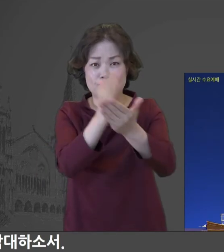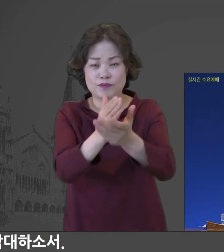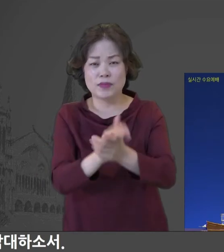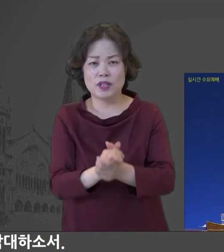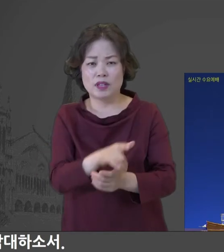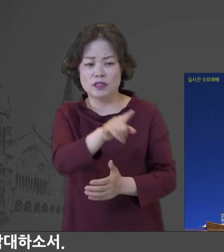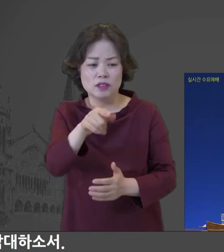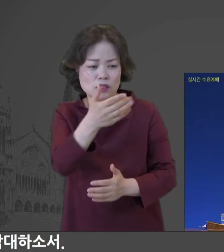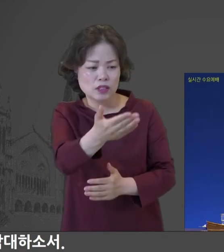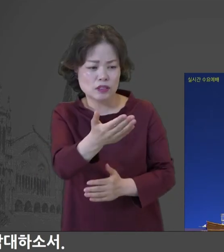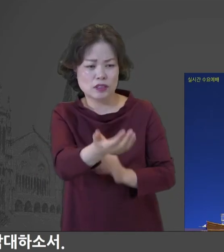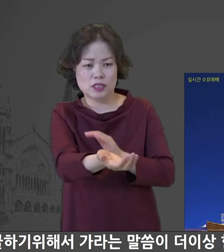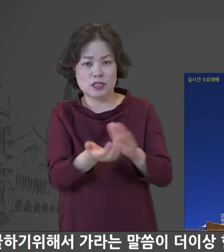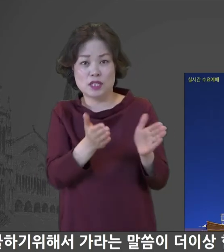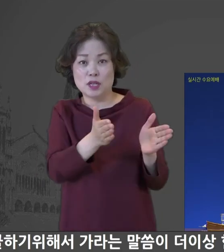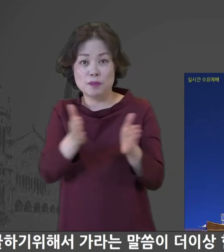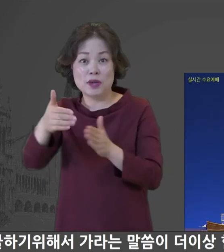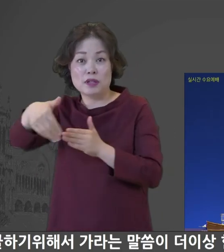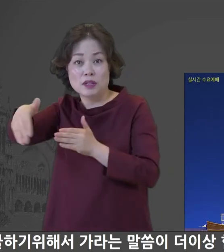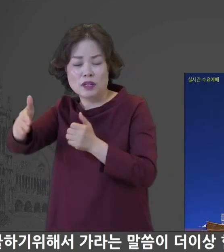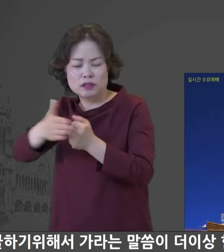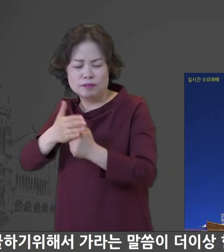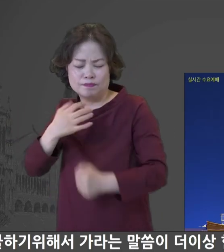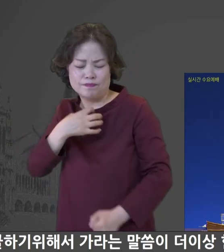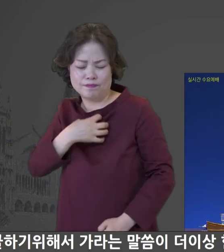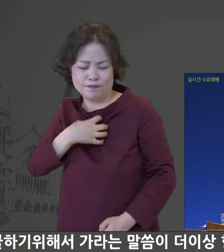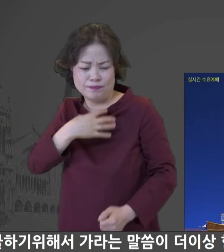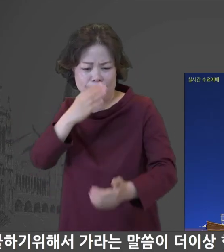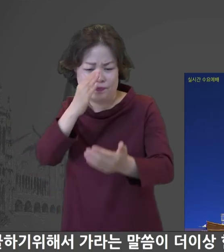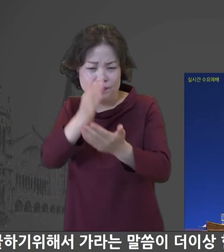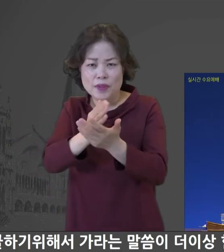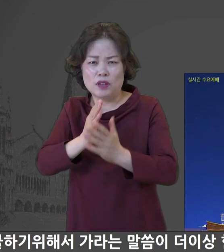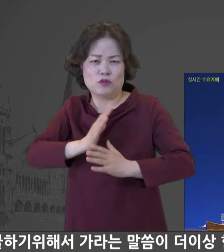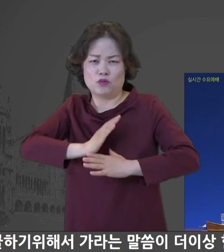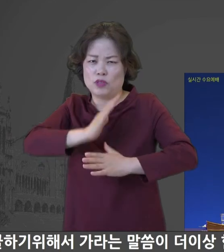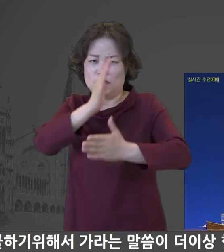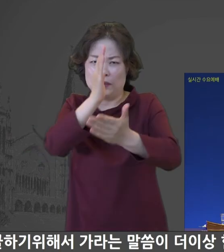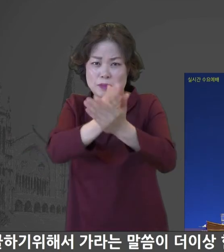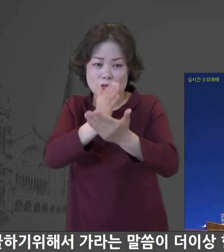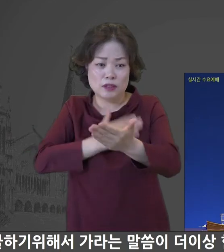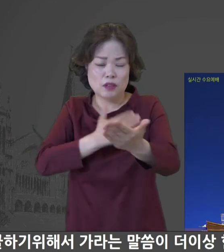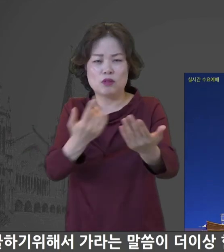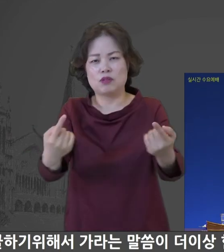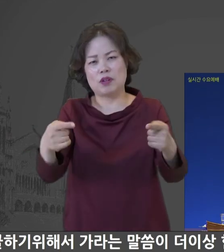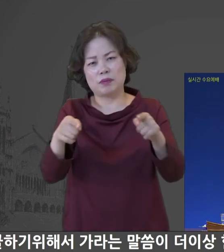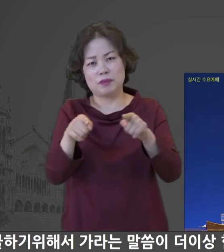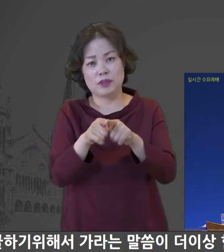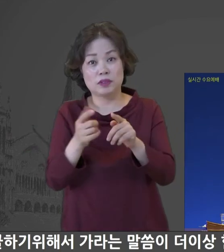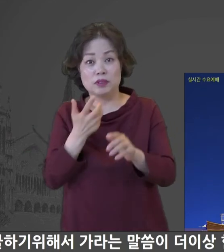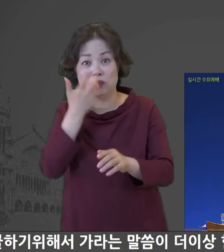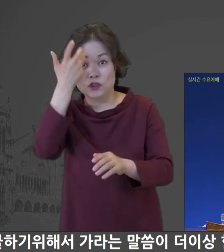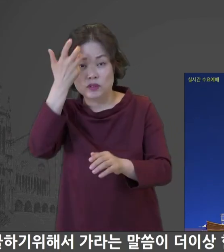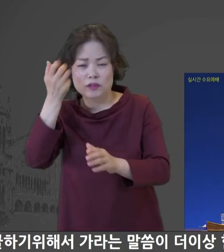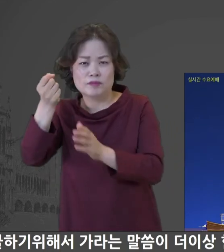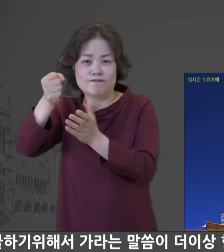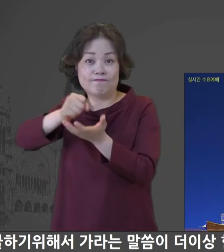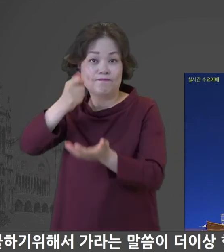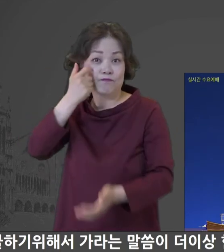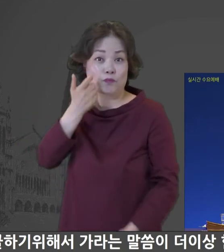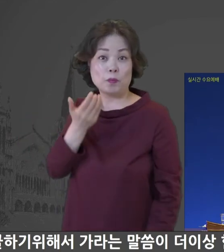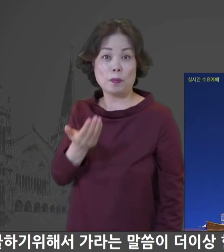너희가 있을 곳을 예비하러 가노니 걱정하지 마라, 두려워하지 마라, 내가 너희와 함께한다. 그러면서 성령을 우리에게 부어주시지